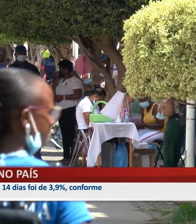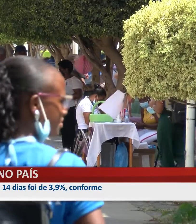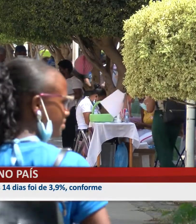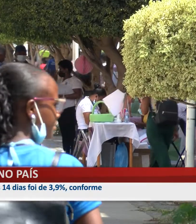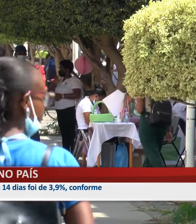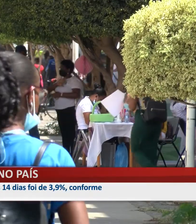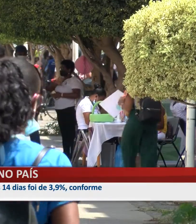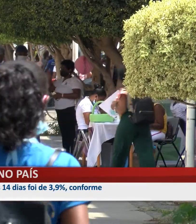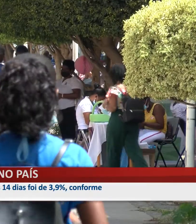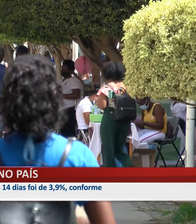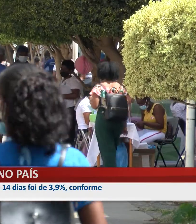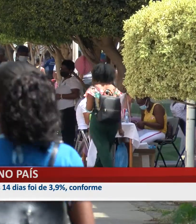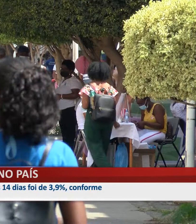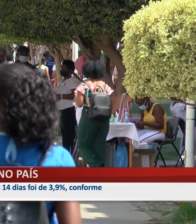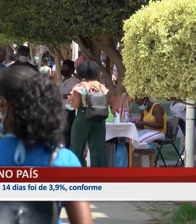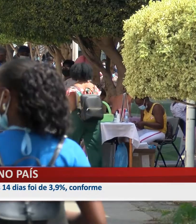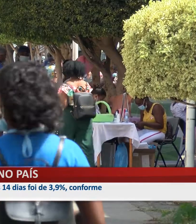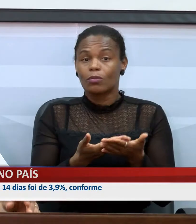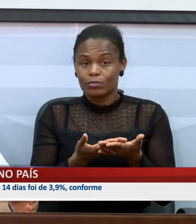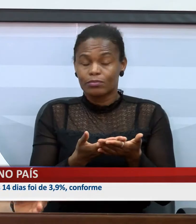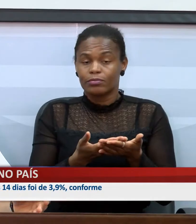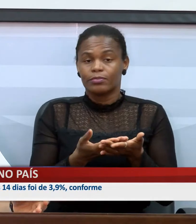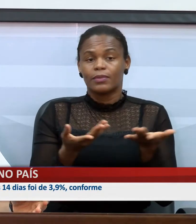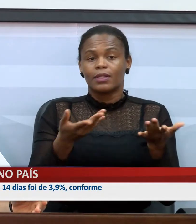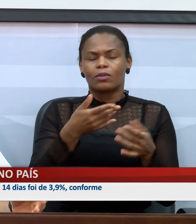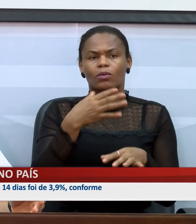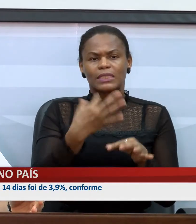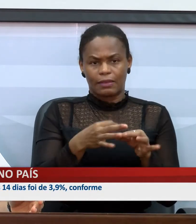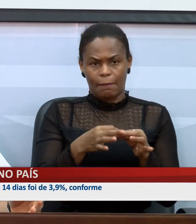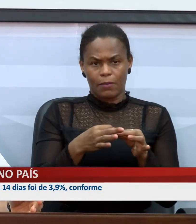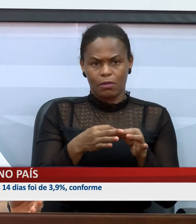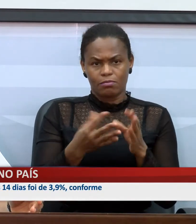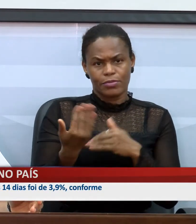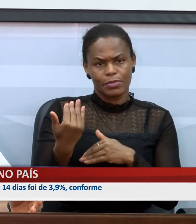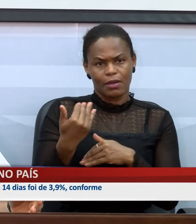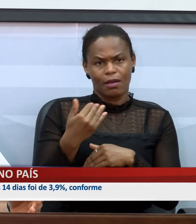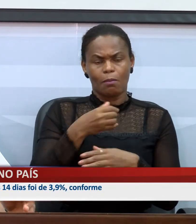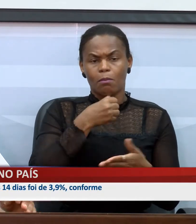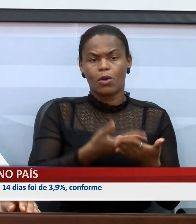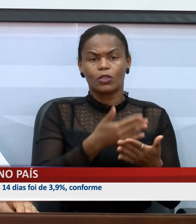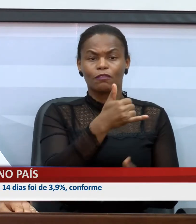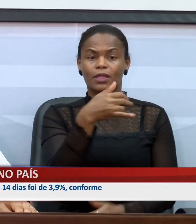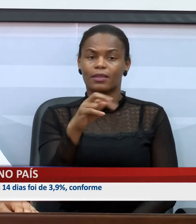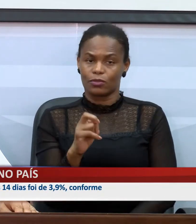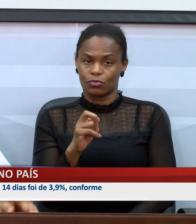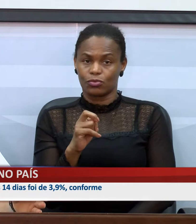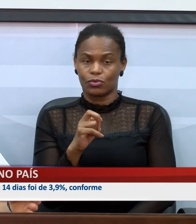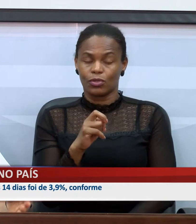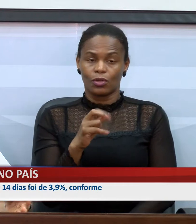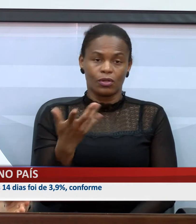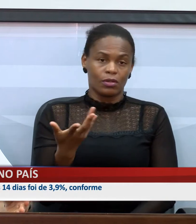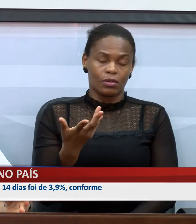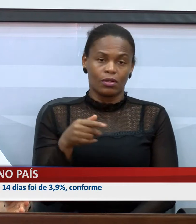mesmo período do mês de outubro. Em setembro nós tivemos 23 óbitos.